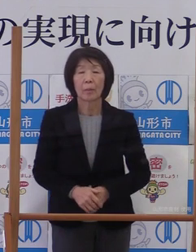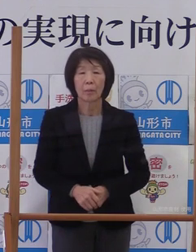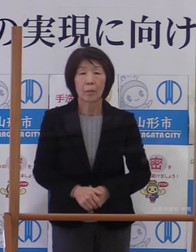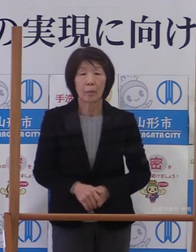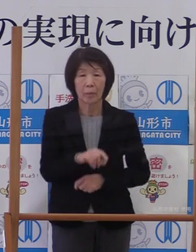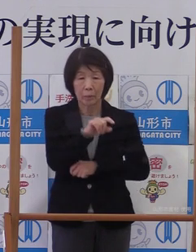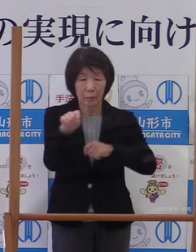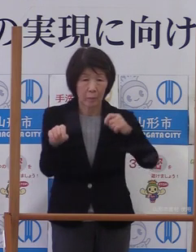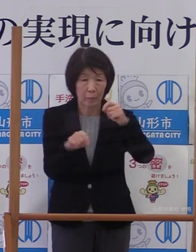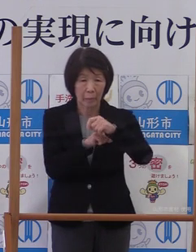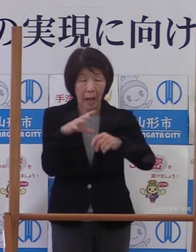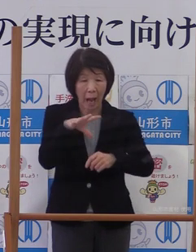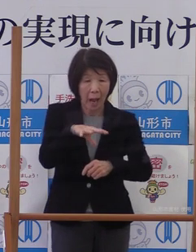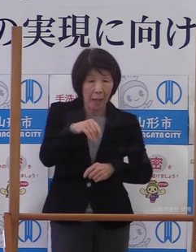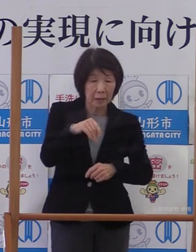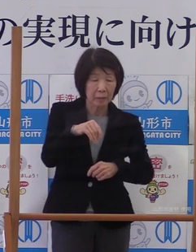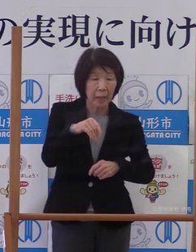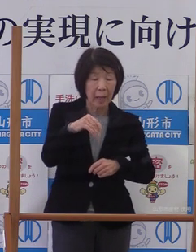逆に一番最初の